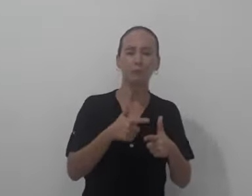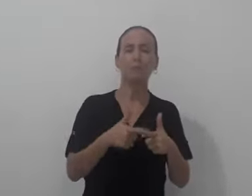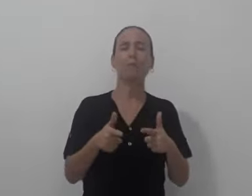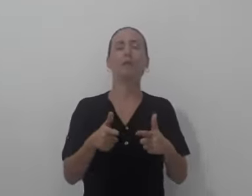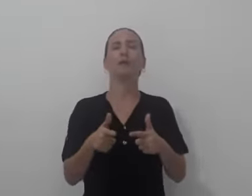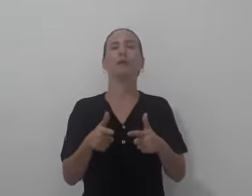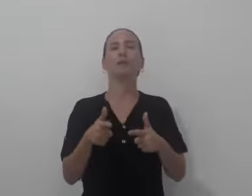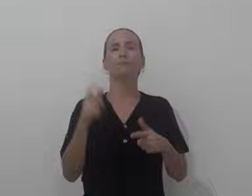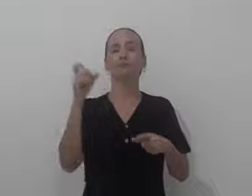difícil,